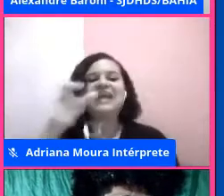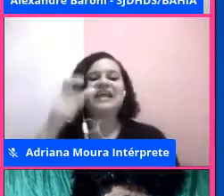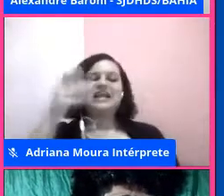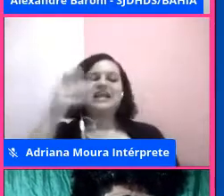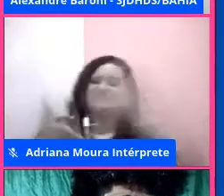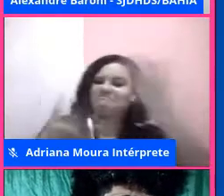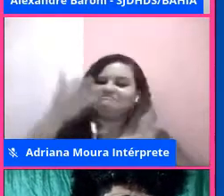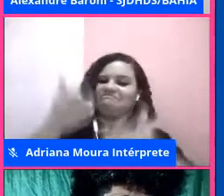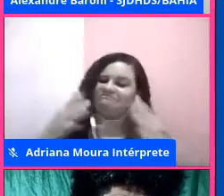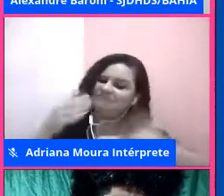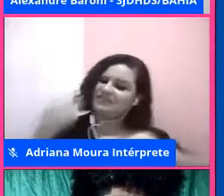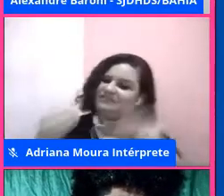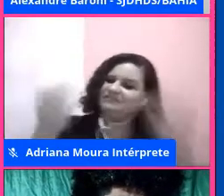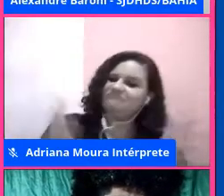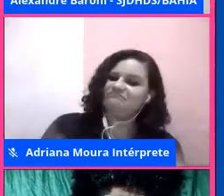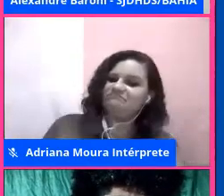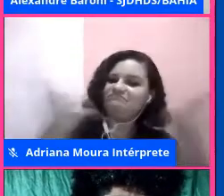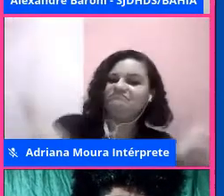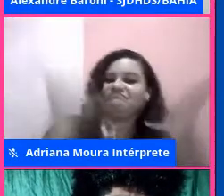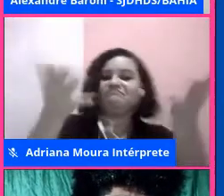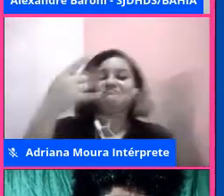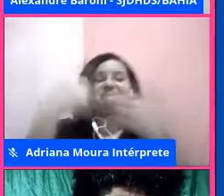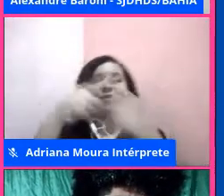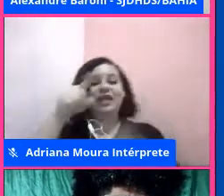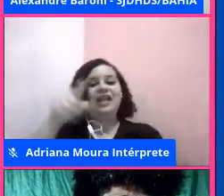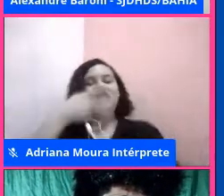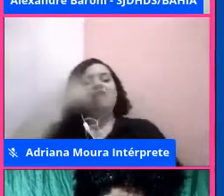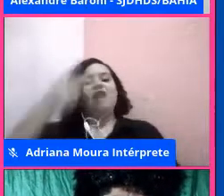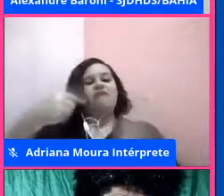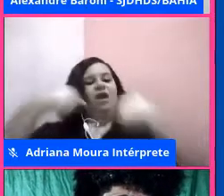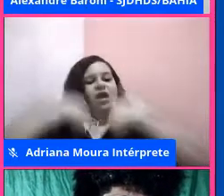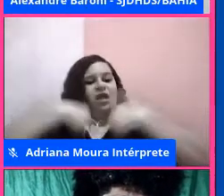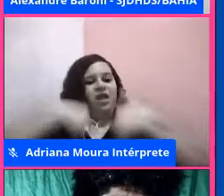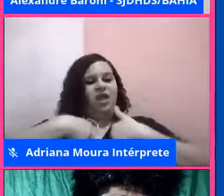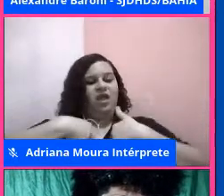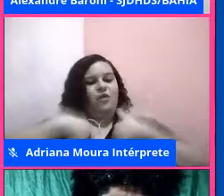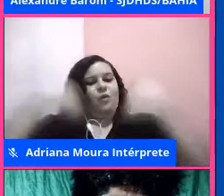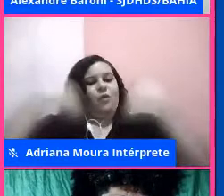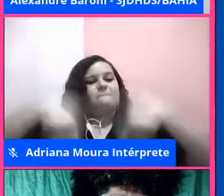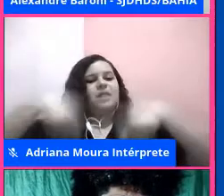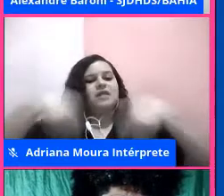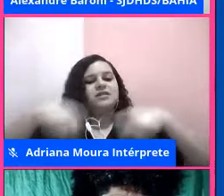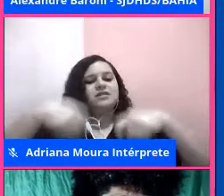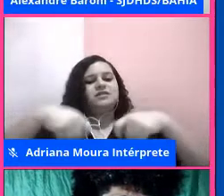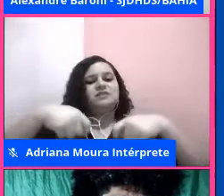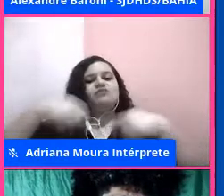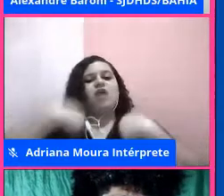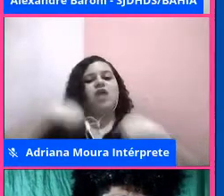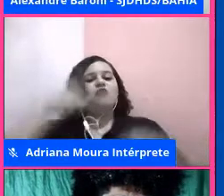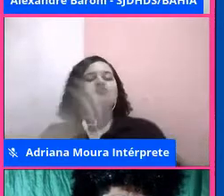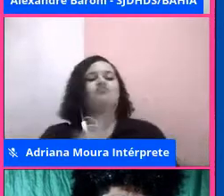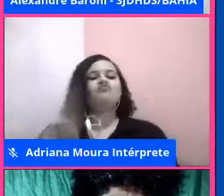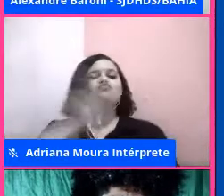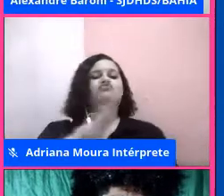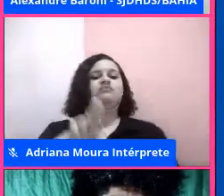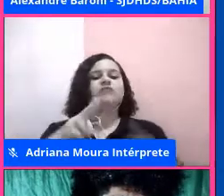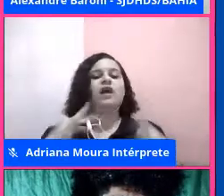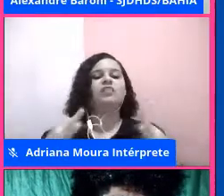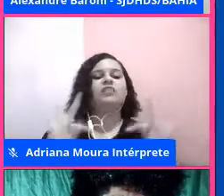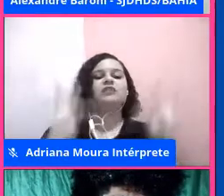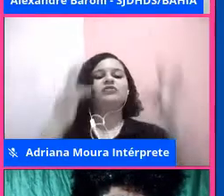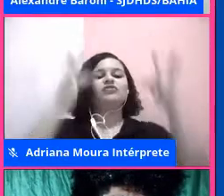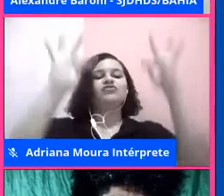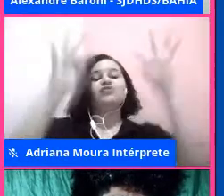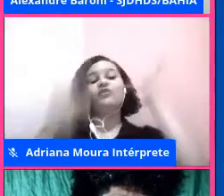assistiva, porque ele sempre dizia, eu sou, preciso e serei um usuário dessa tecnologia. Ele tinha